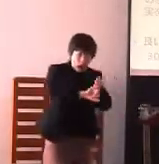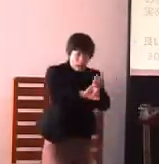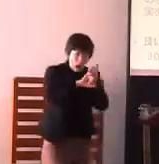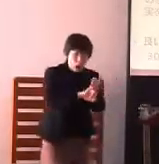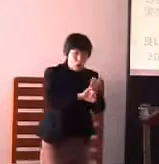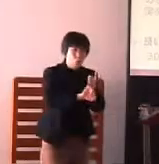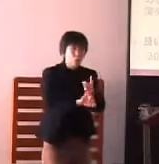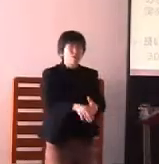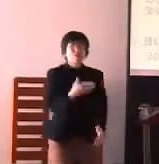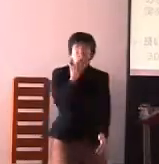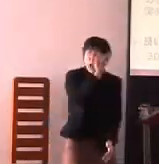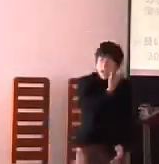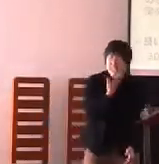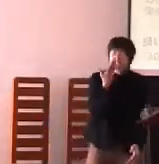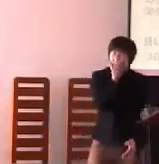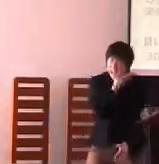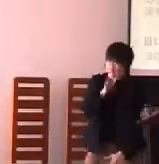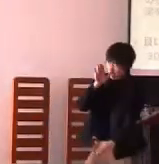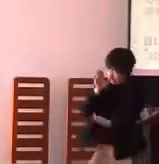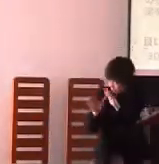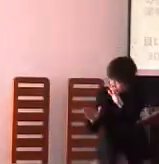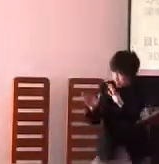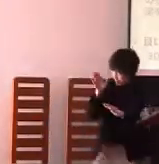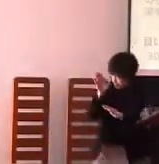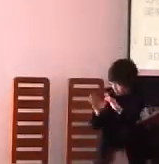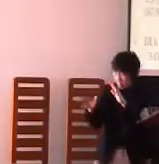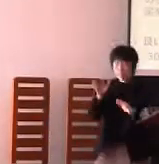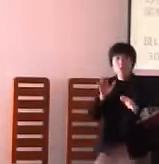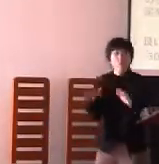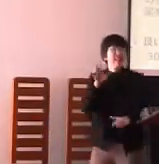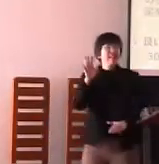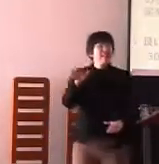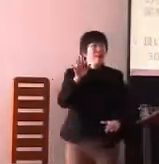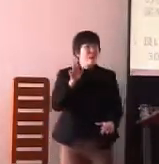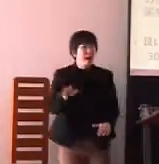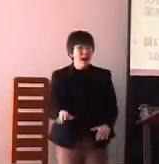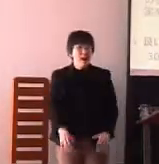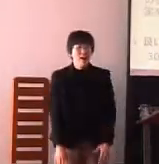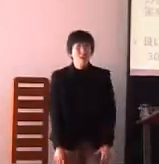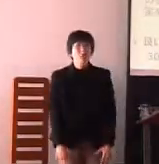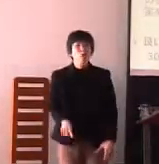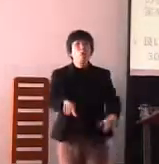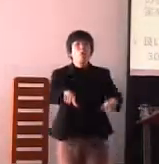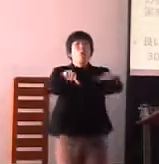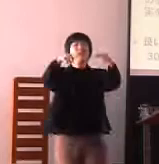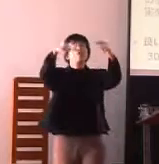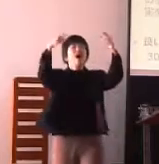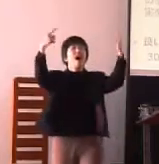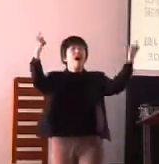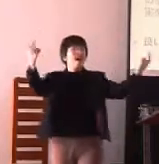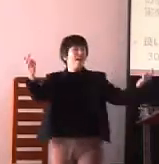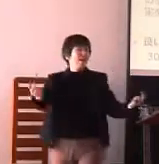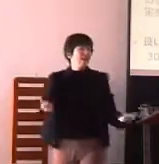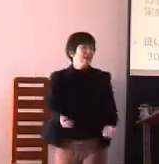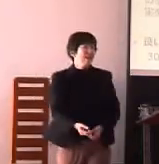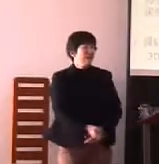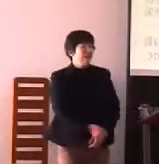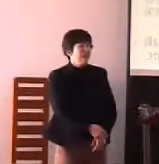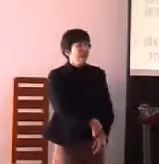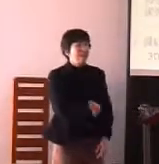大切に大切にした場合は成長できて豊かに実りとなります。立派